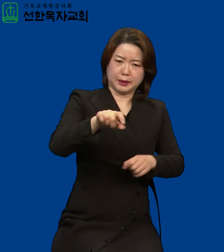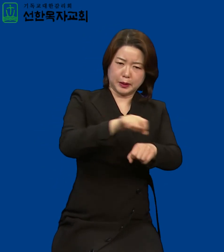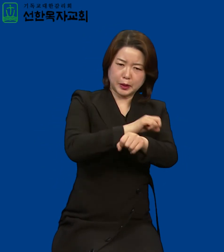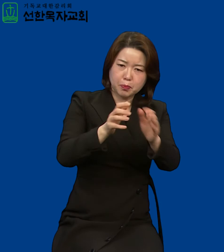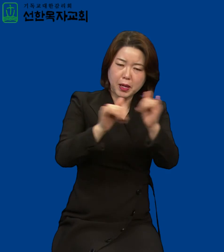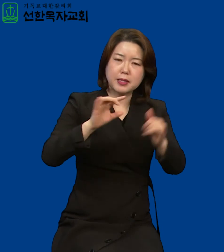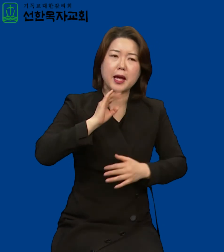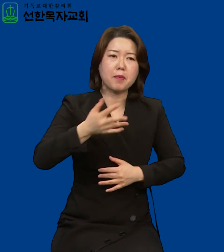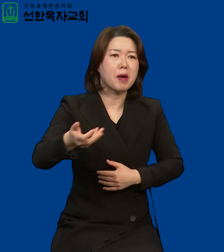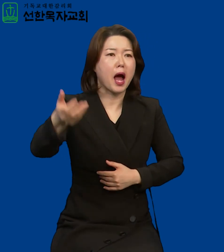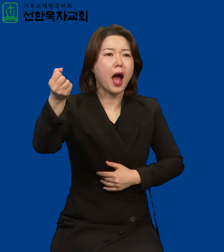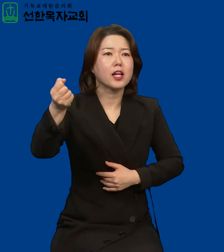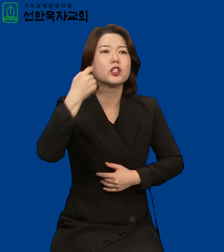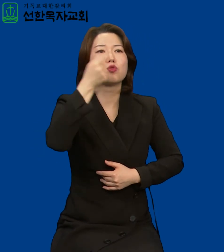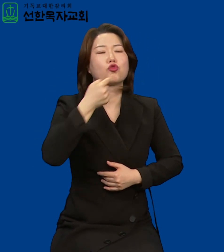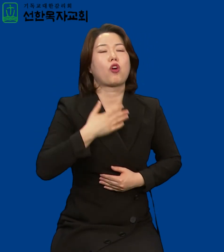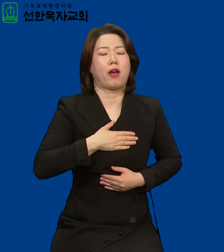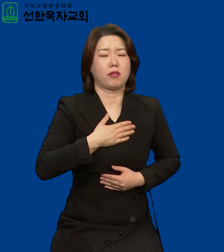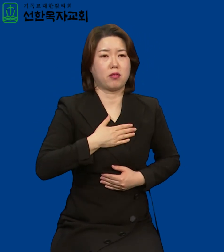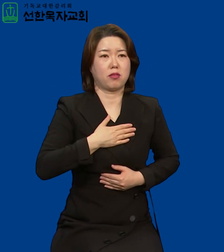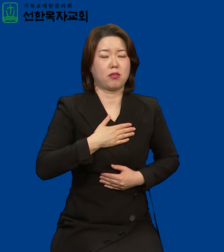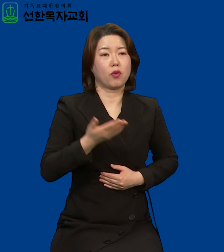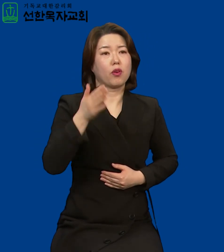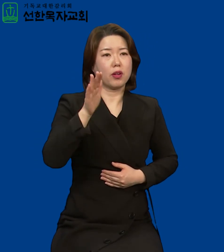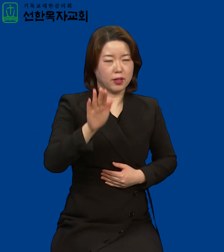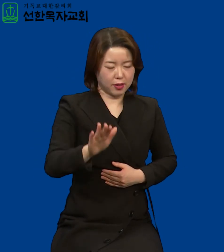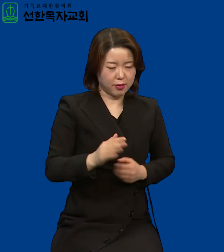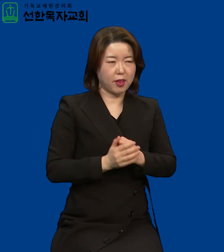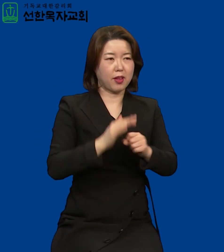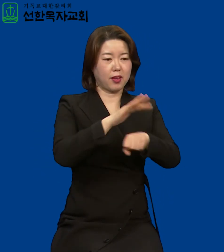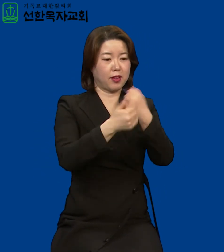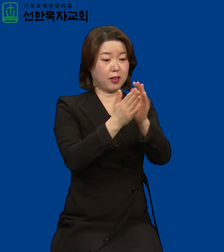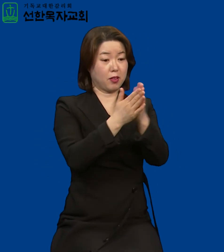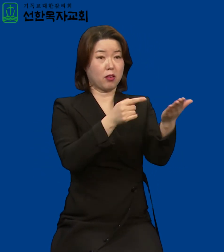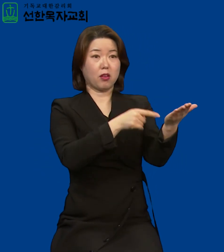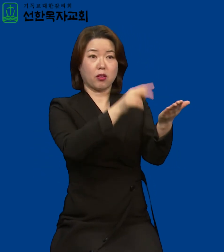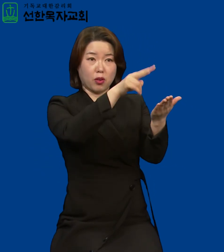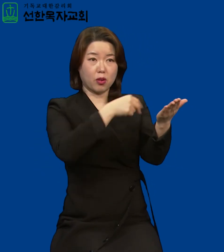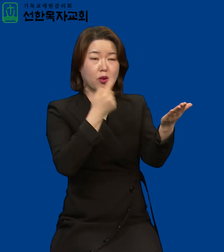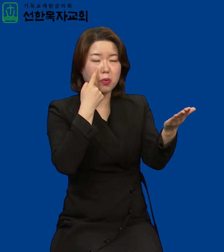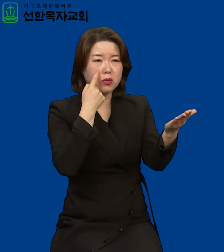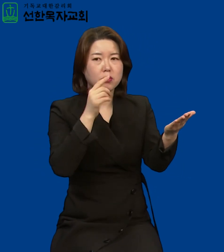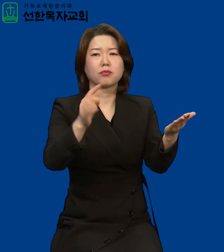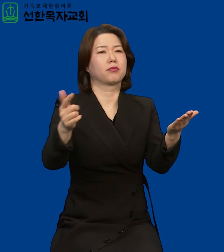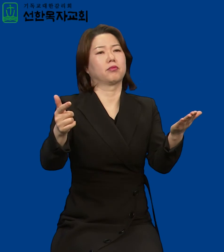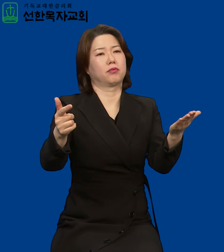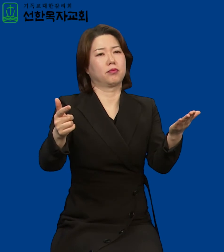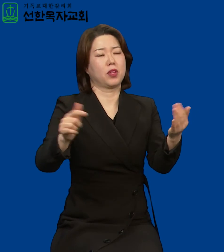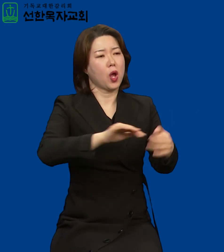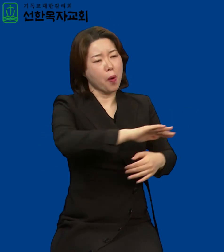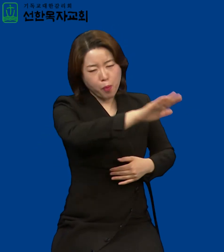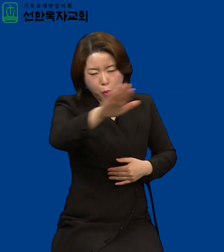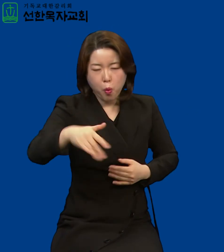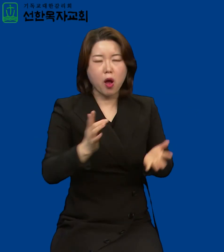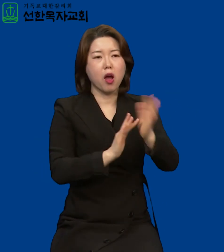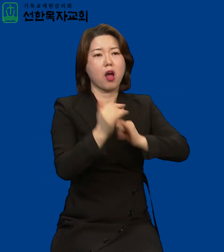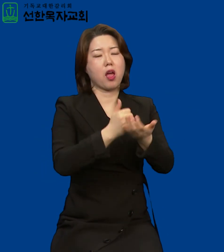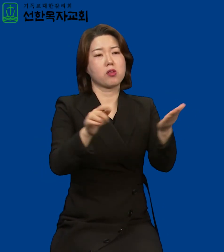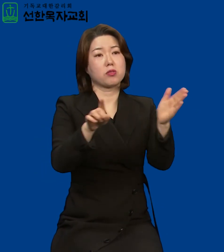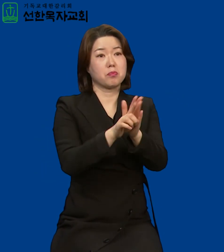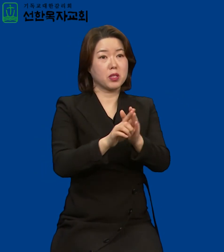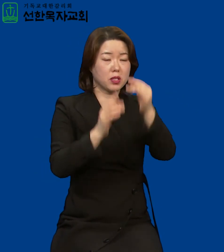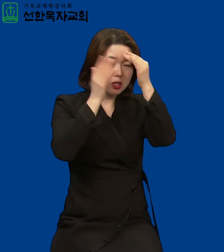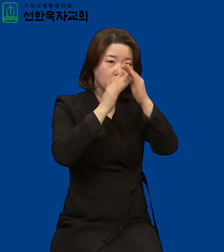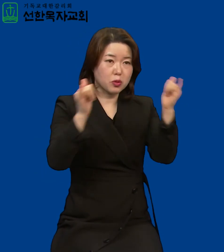사람들이나 누리는 건 줄 알았어요. 그런데 성경을 읽어보니까 아니었어요. 모든 예수 믿는 성도는요,